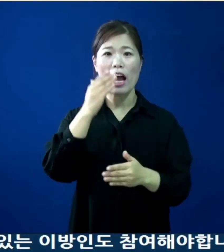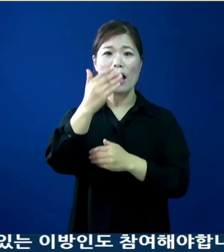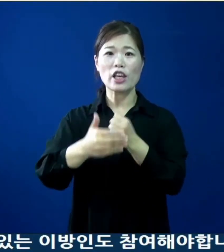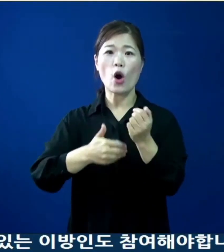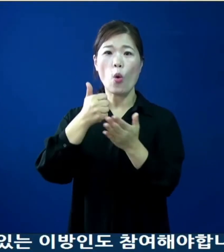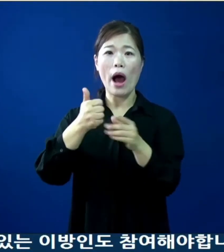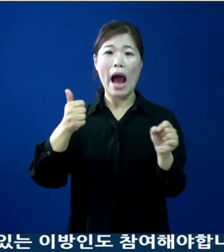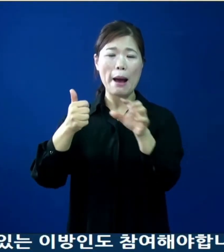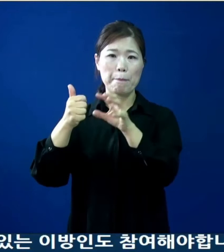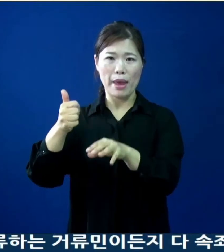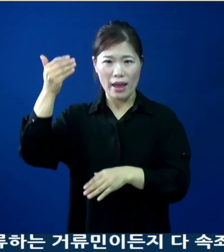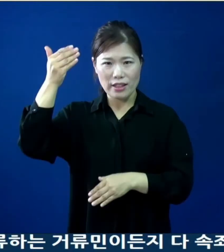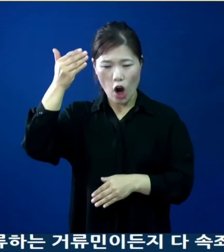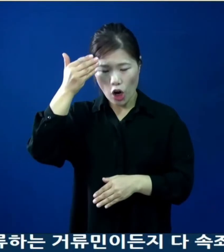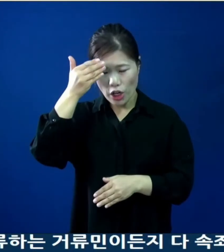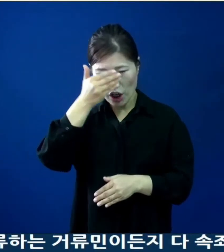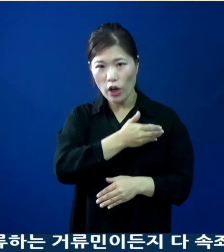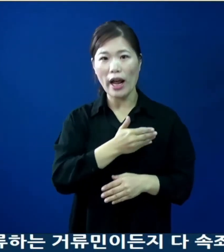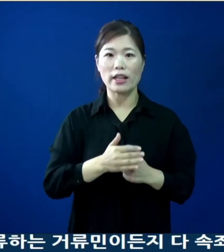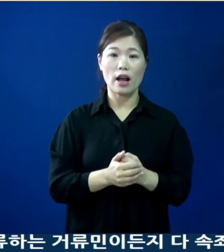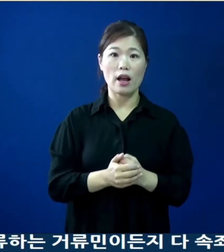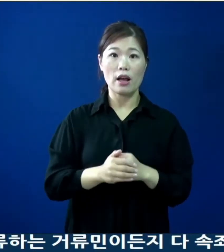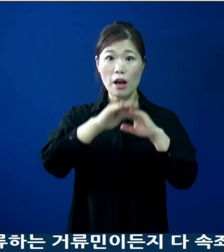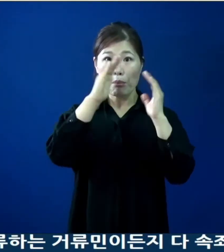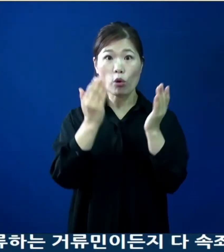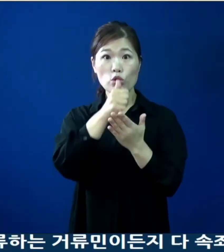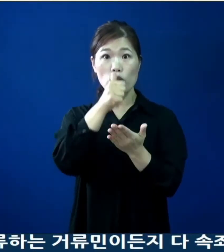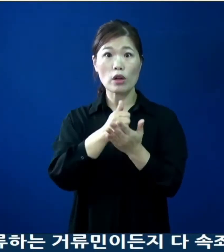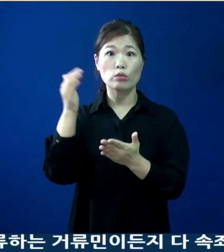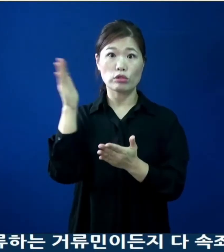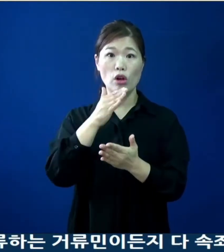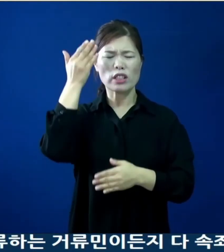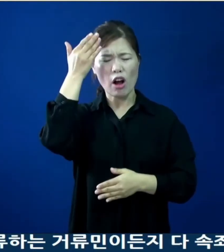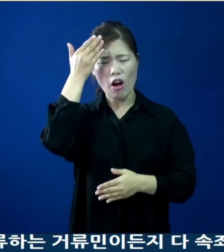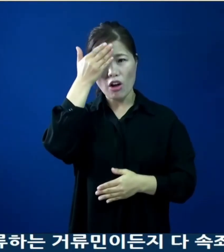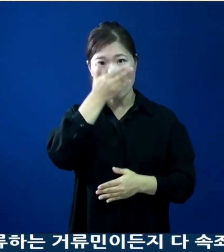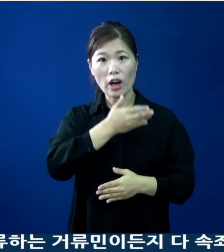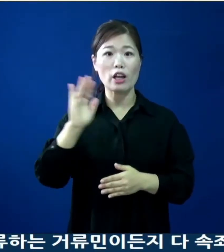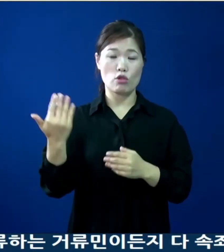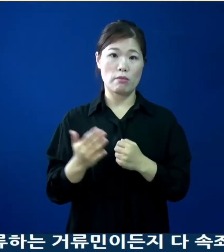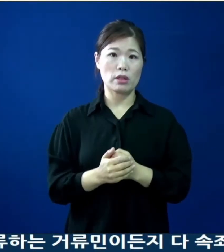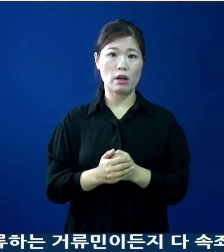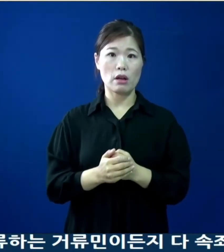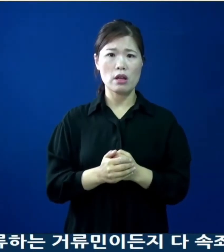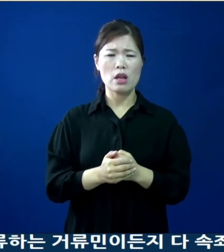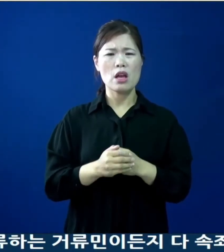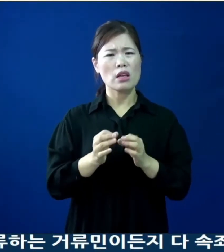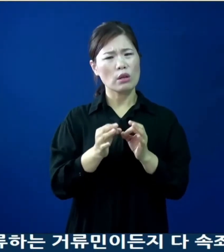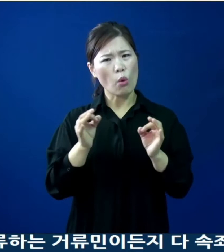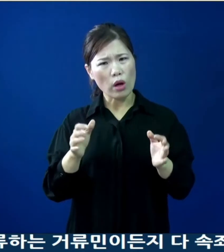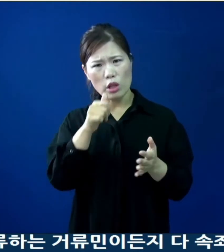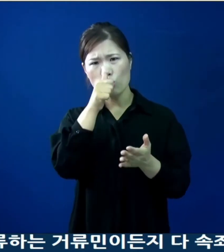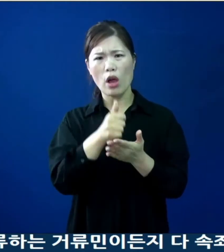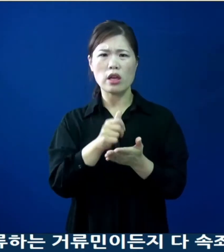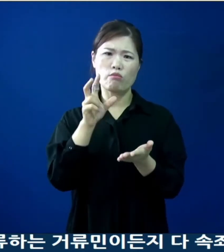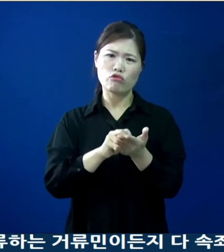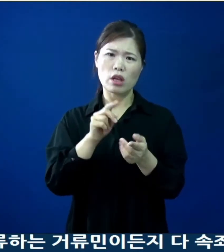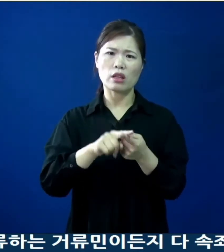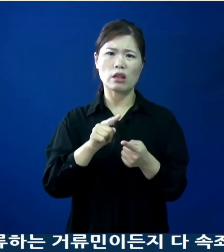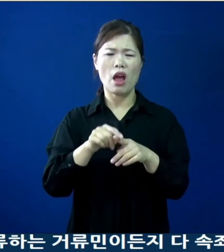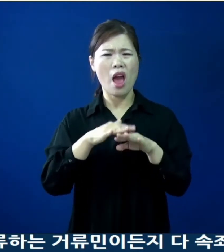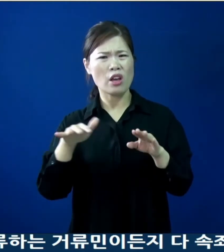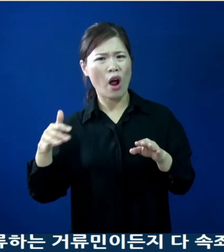앞에 정결하리라. 모든 죄로부터 정결케 해주는, 그동안에 우리의 죄 문제에 있어서 다 해결되지 않은